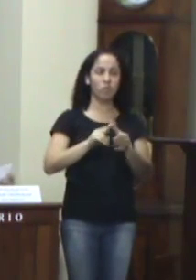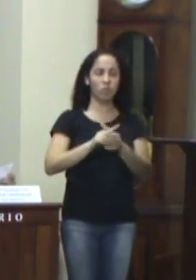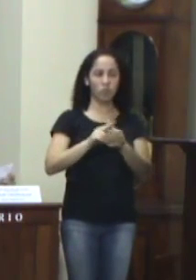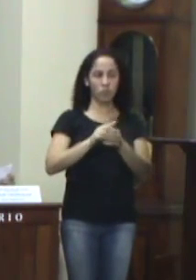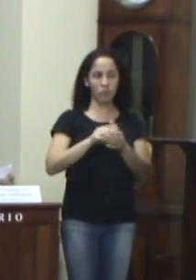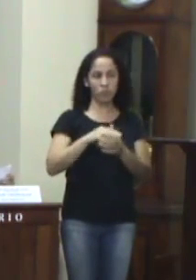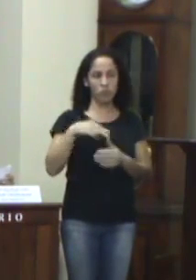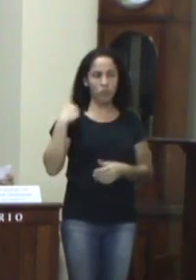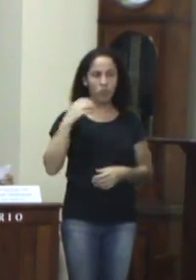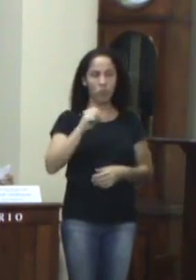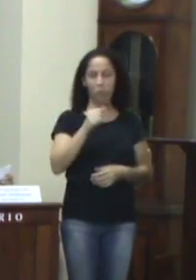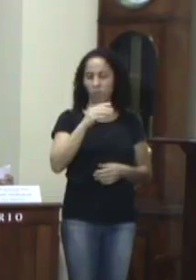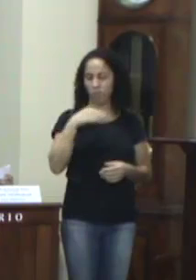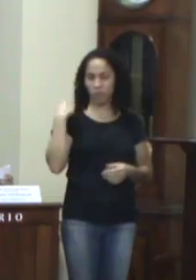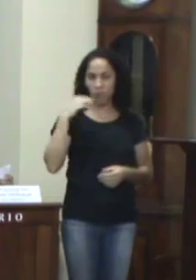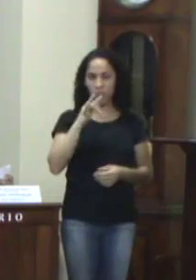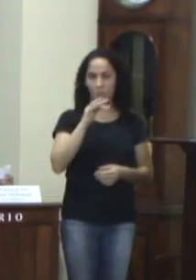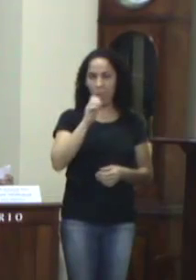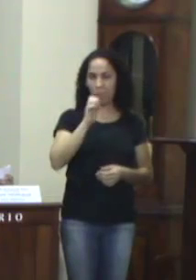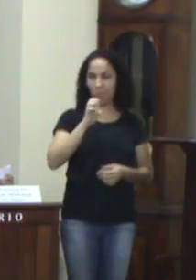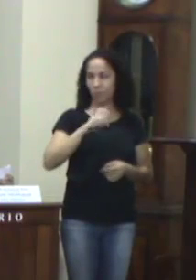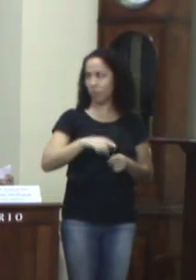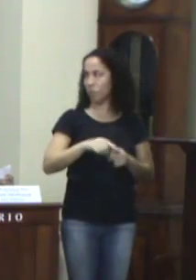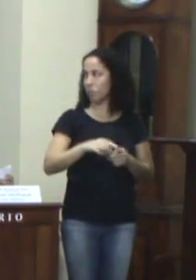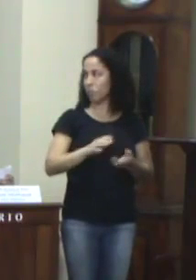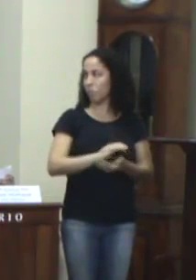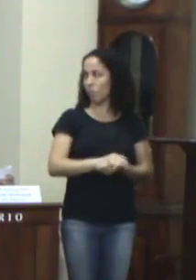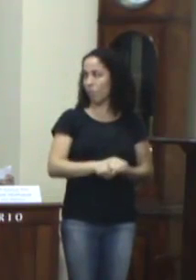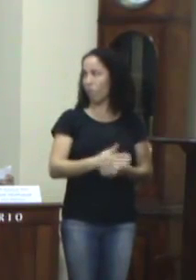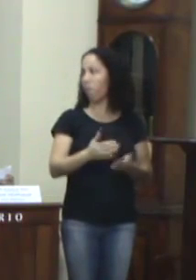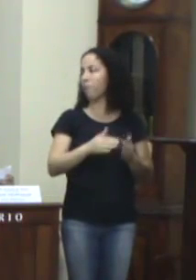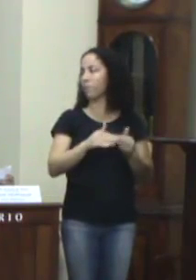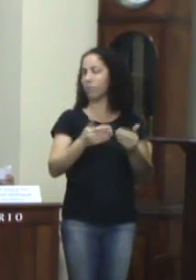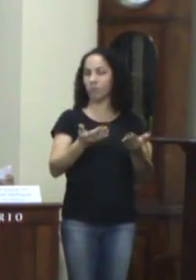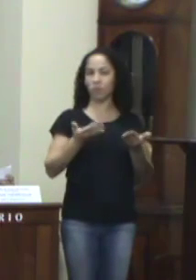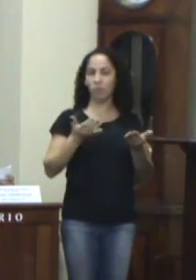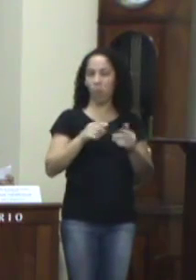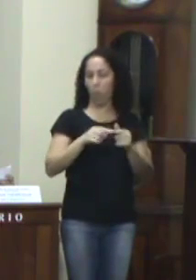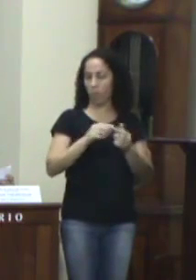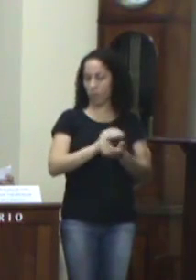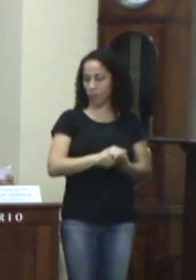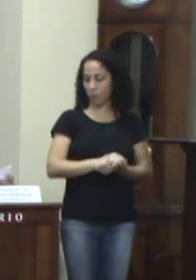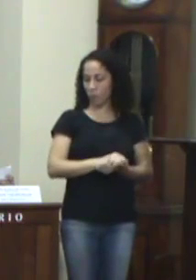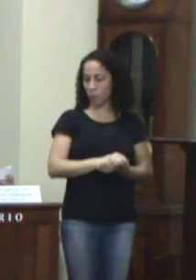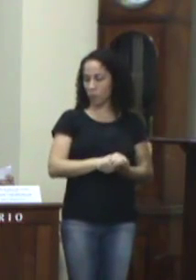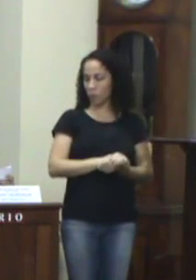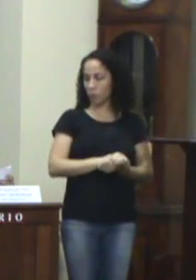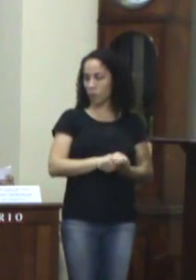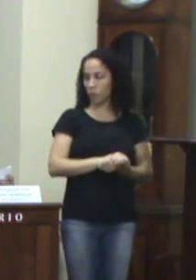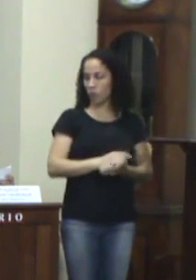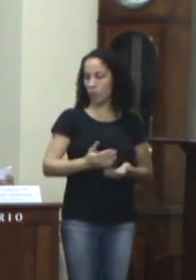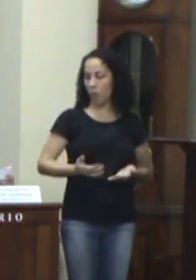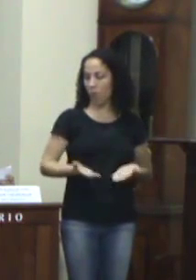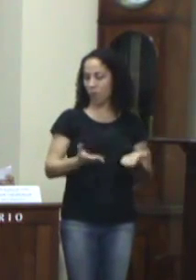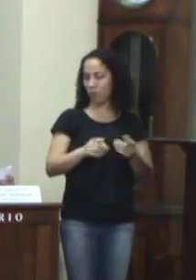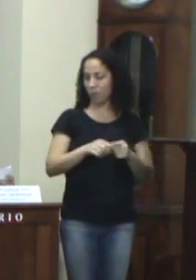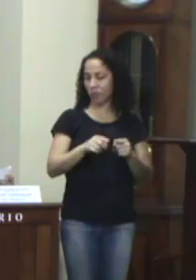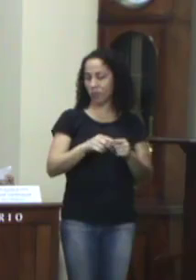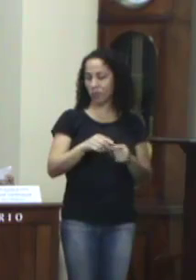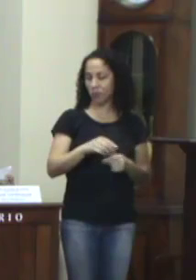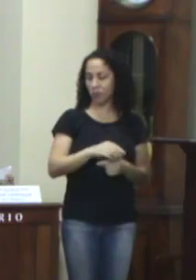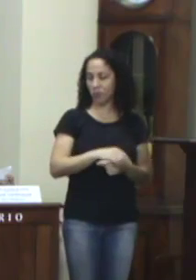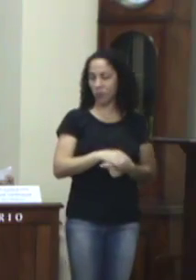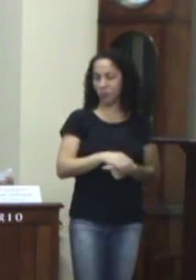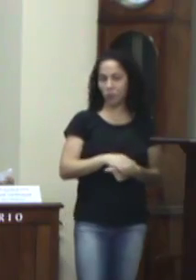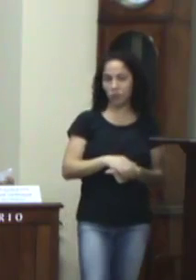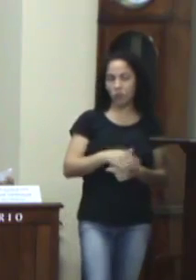vereadora Fabiana Vasconcelos, no uso de suas prerrogativas na forma regimental, ouvido do outro plenário dessa Casa Legislativa, requer o encaminhamento do